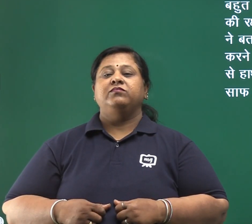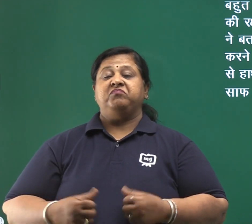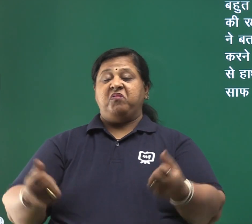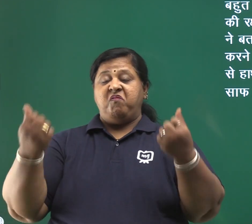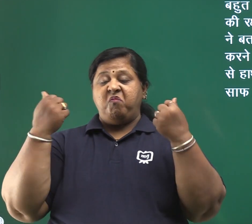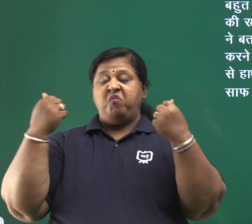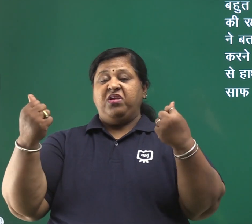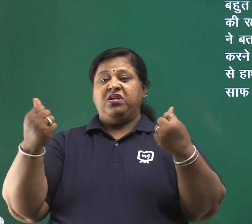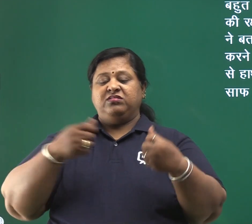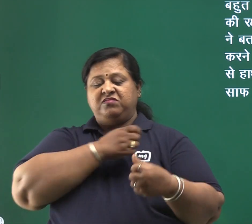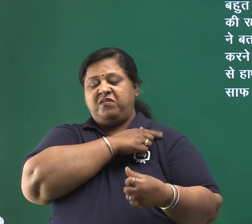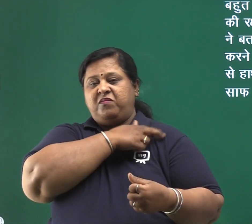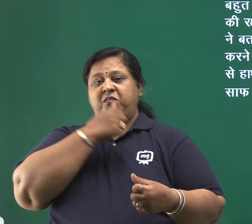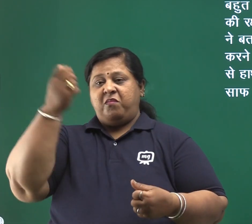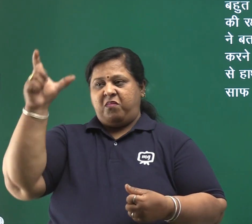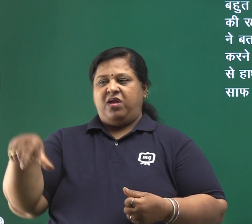वीर सिपाही हैं।